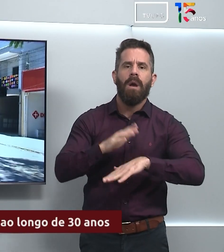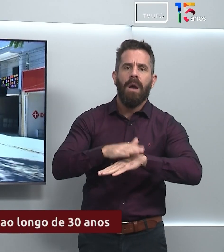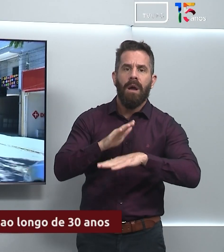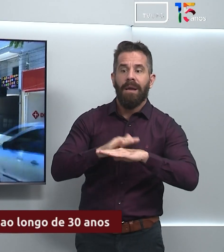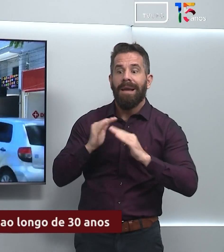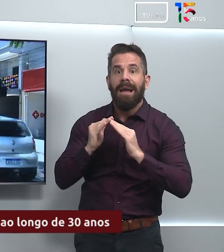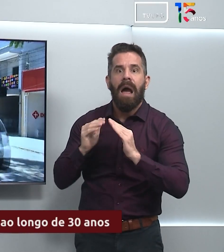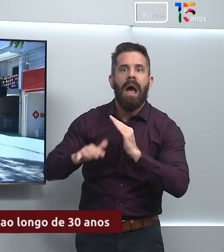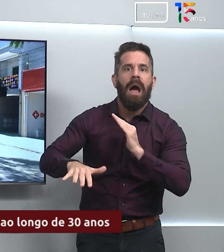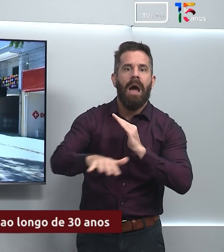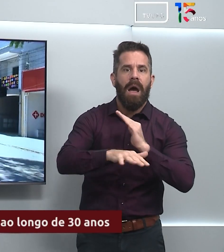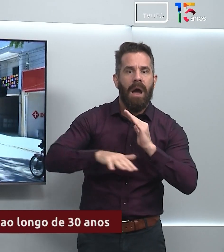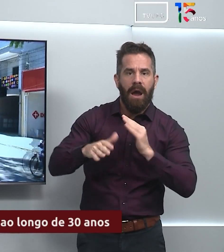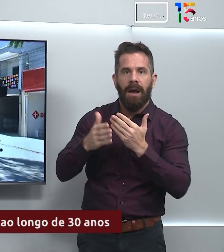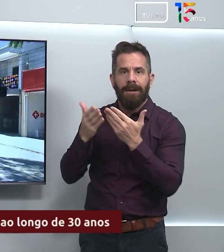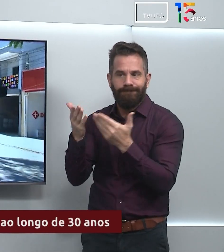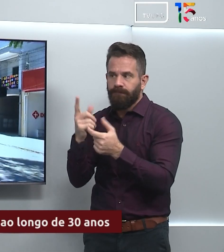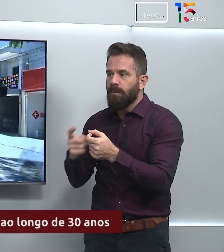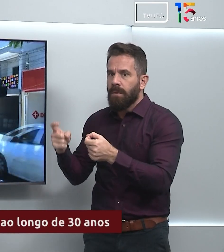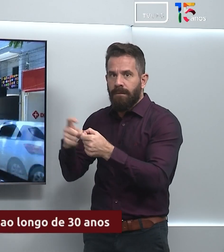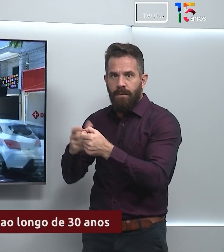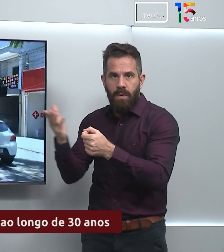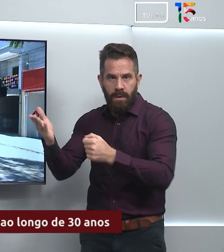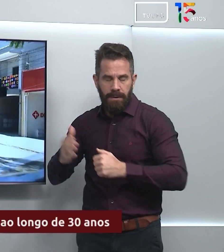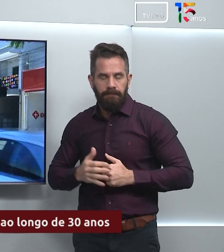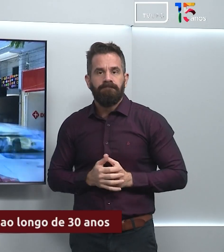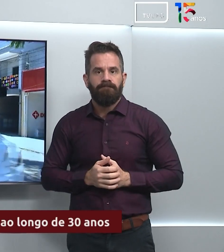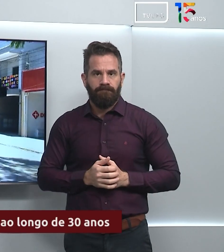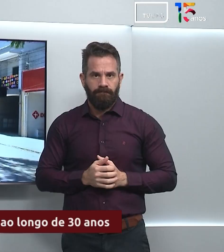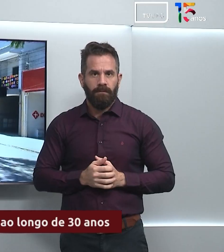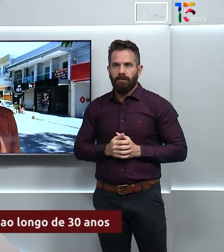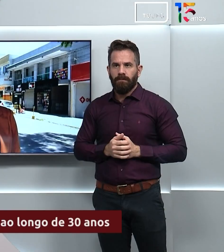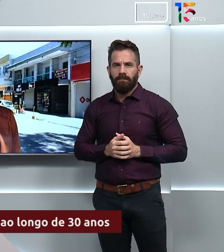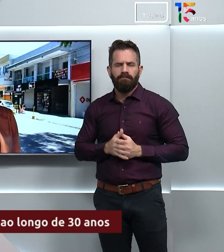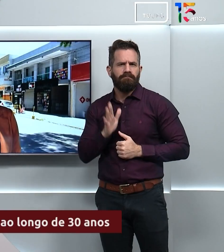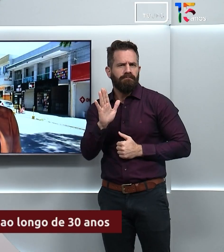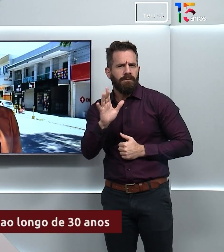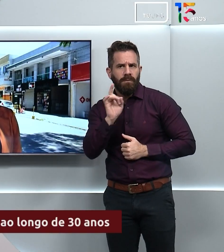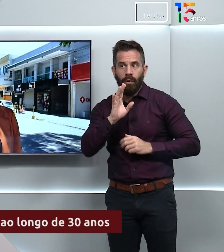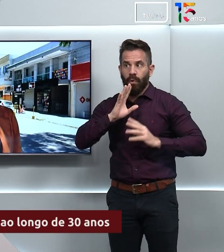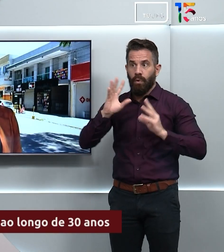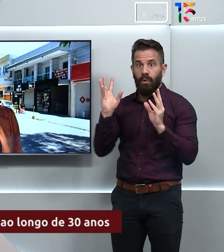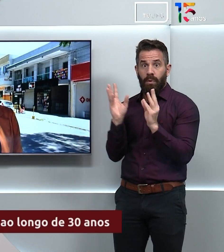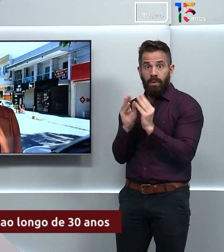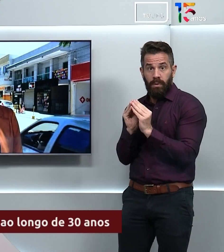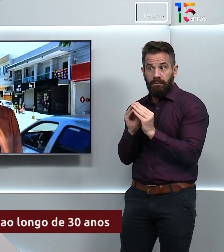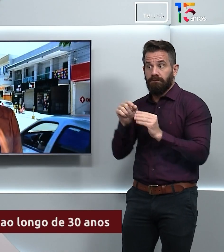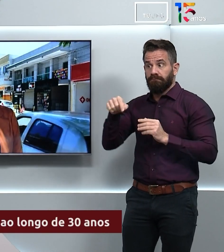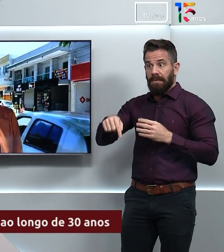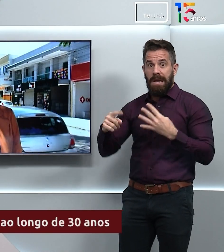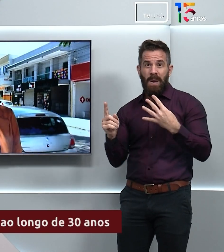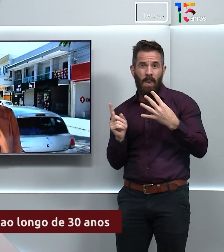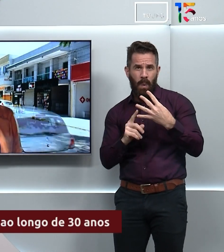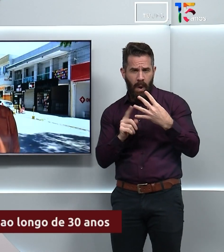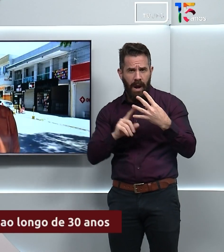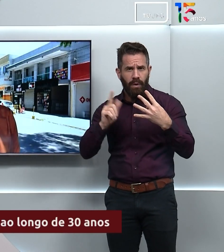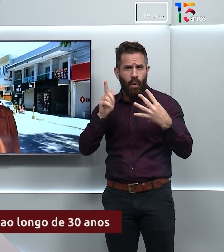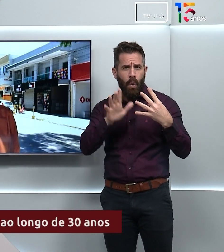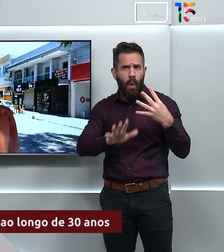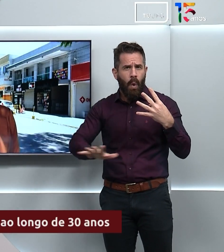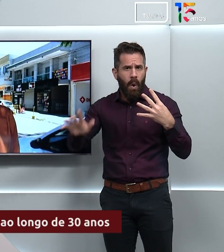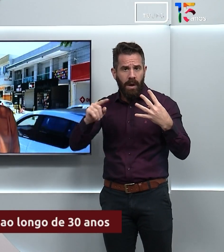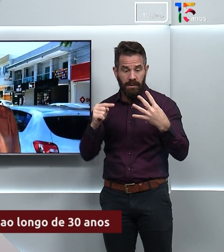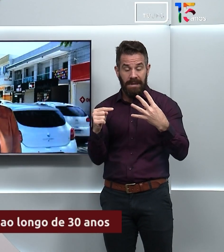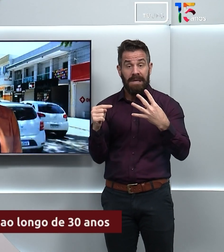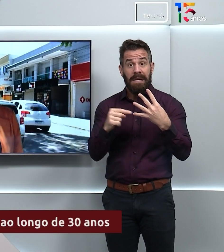domésticas. Diego, Camila, volto com vocês. Só para a gente ressaltar, então, esse dado aqui de Goiás, Janaína, o estado